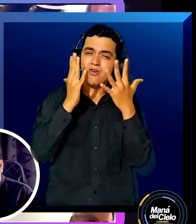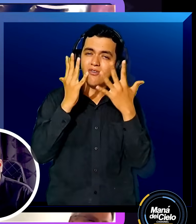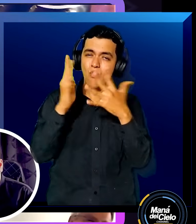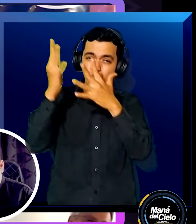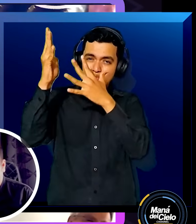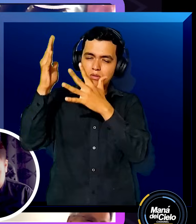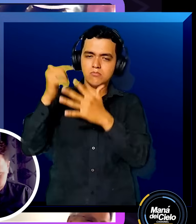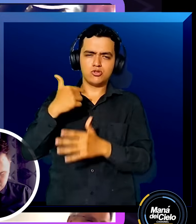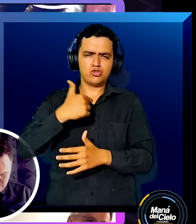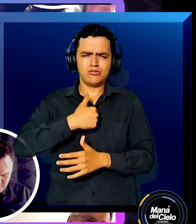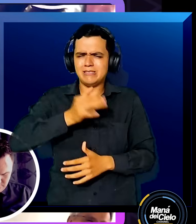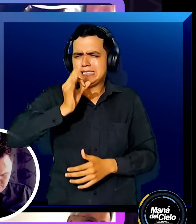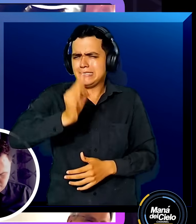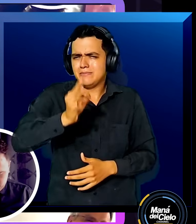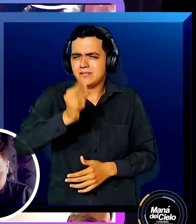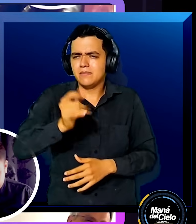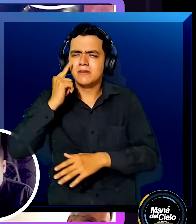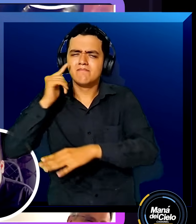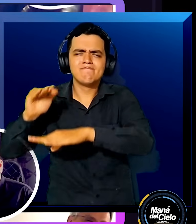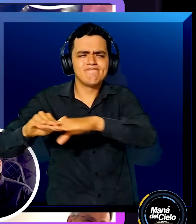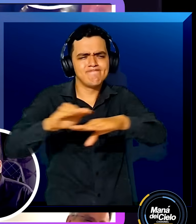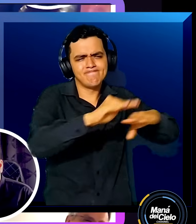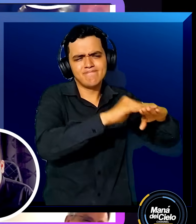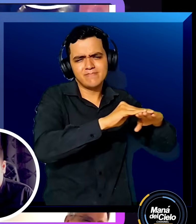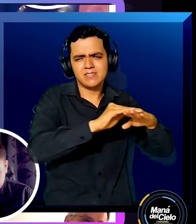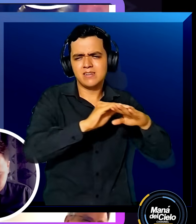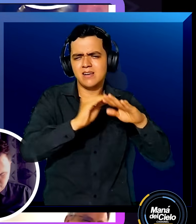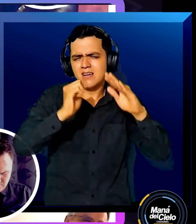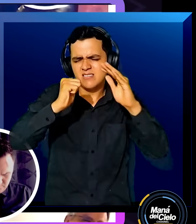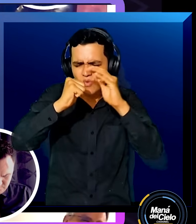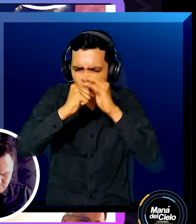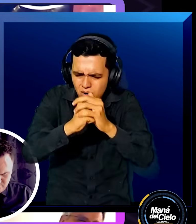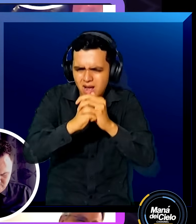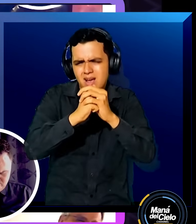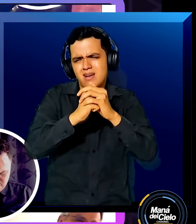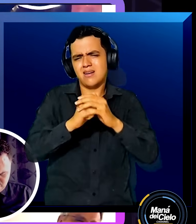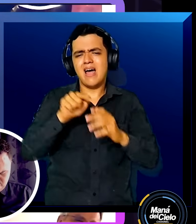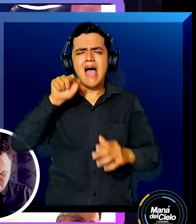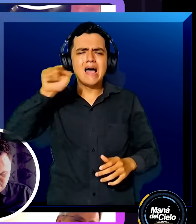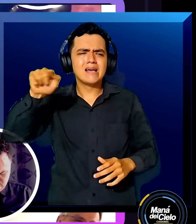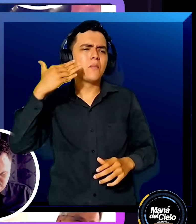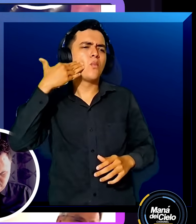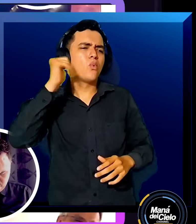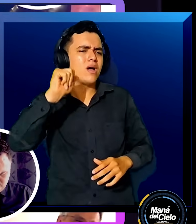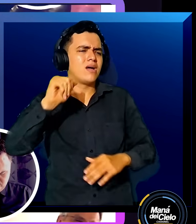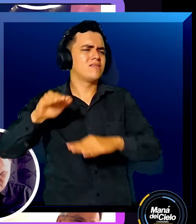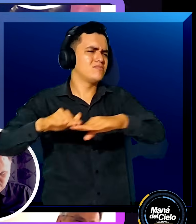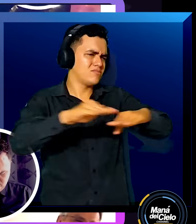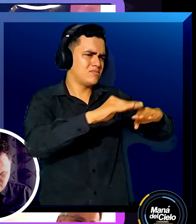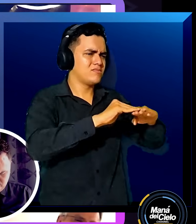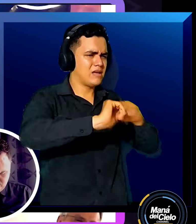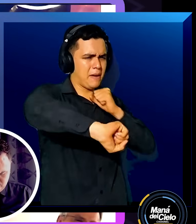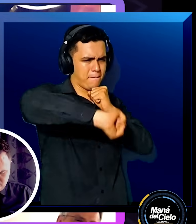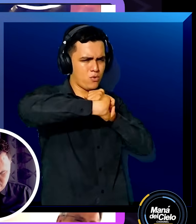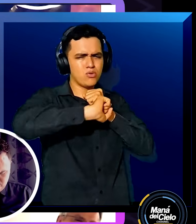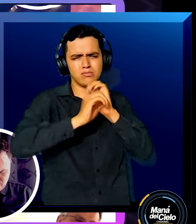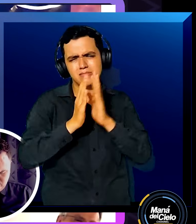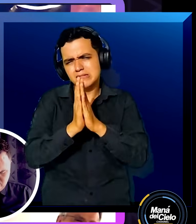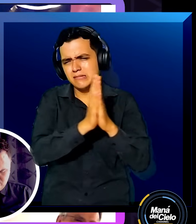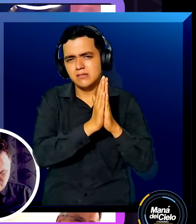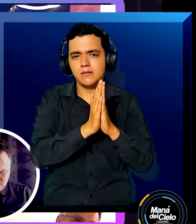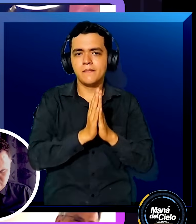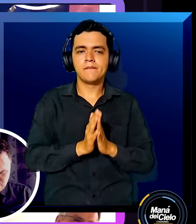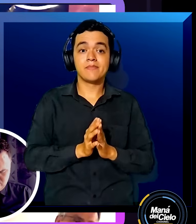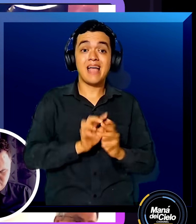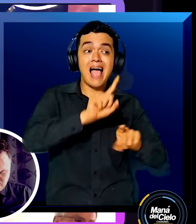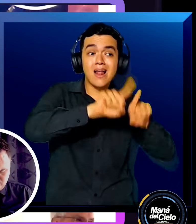muerto sin haber hecho lo que tenía que hacer. Y me sentía como con un sentimiento de culpa, mal me sentía. Y esa mañana